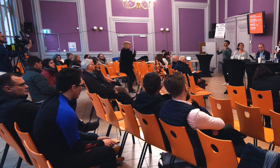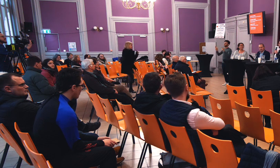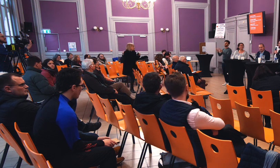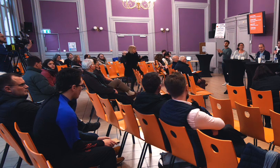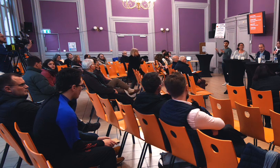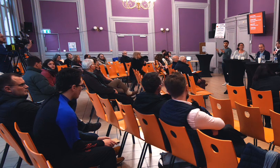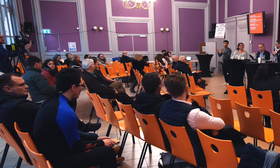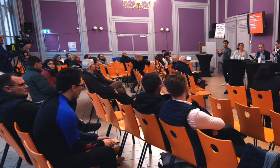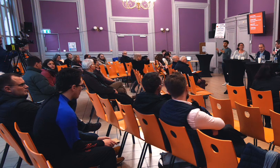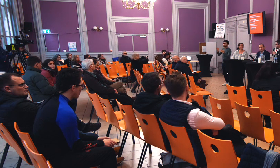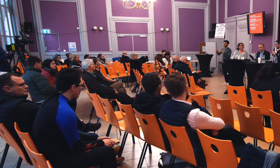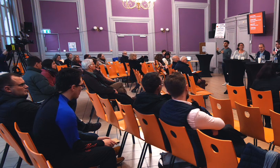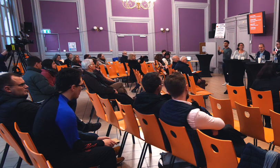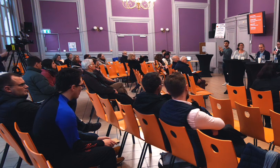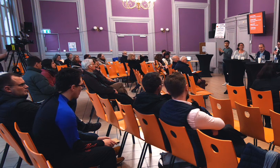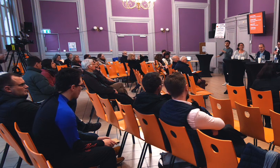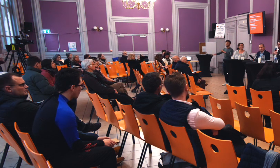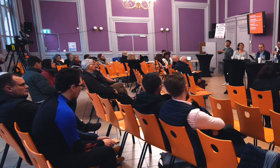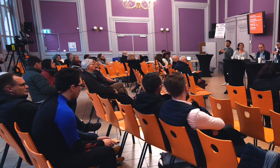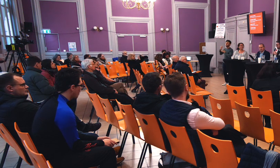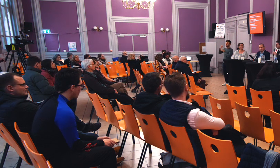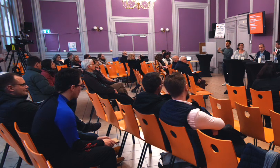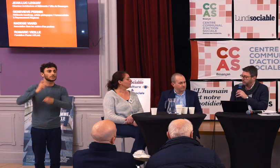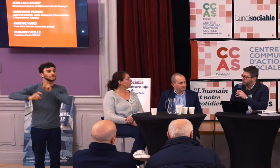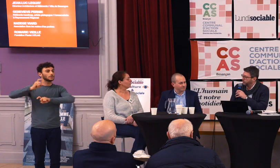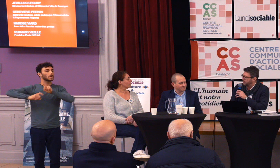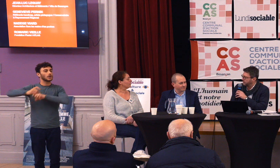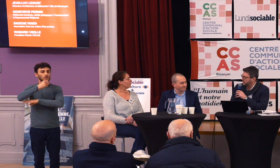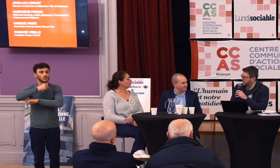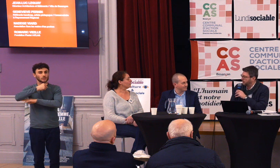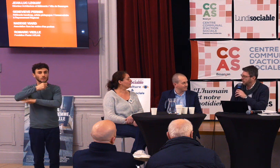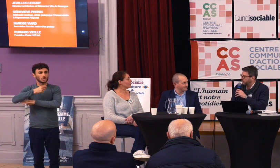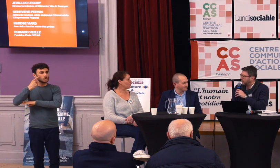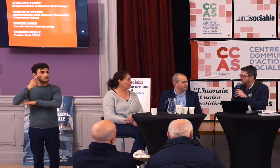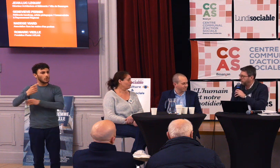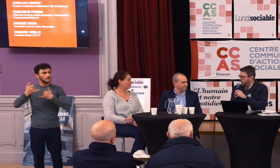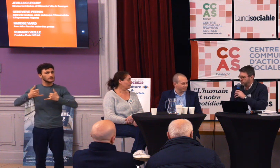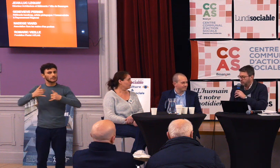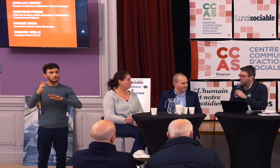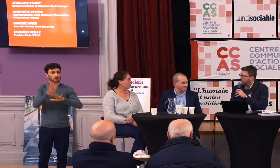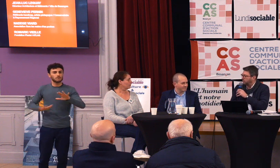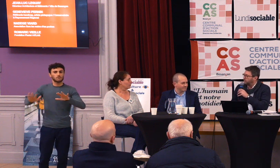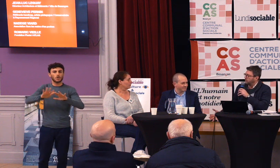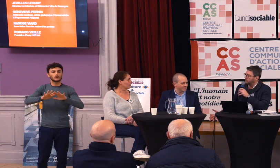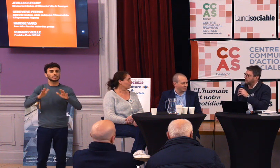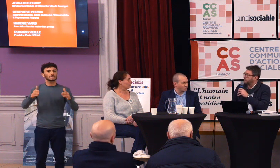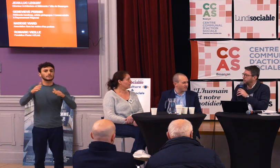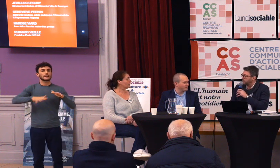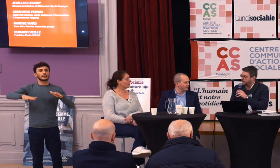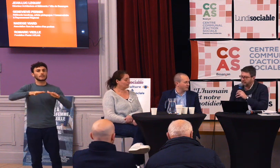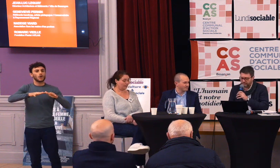d'un patrimoine historique ancien je crois qu'on a le deuxième secteur sauvegardé de France en